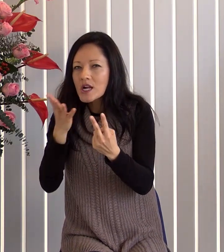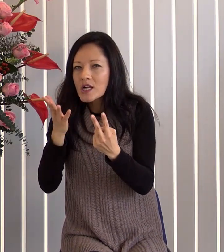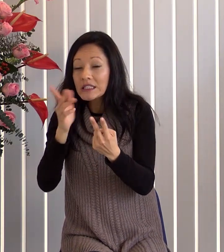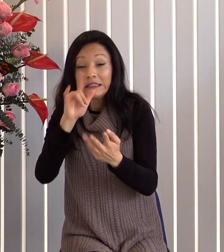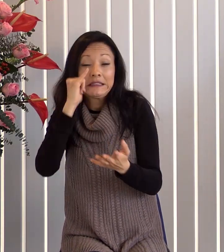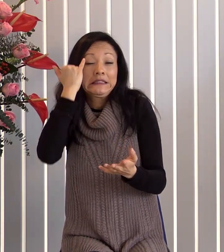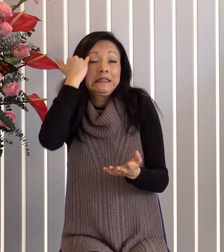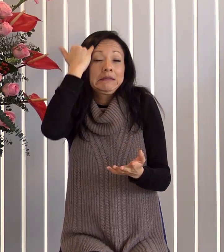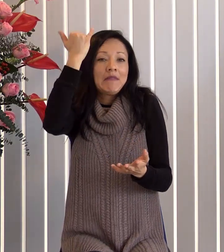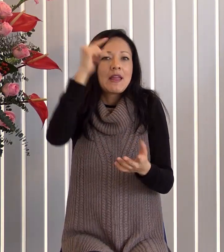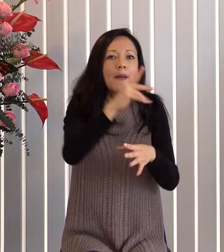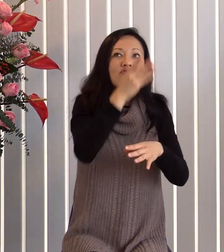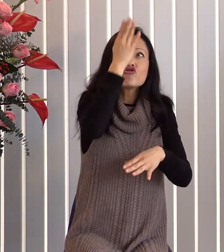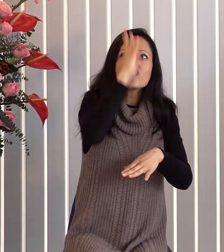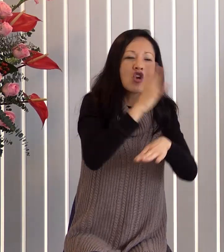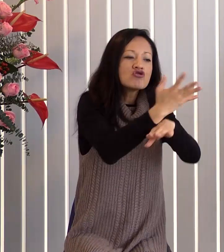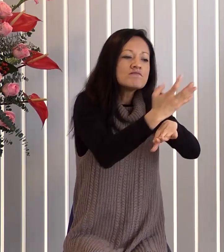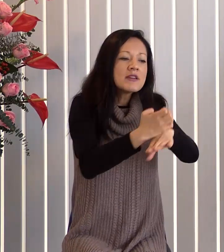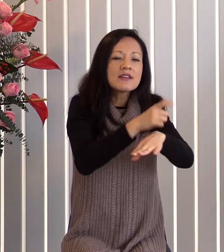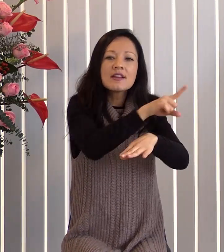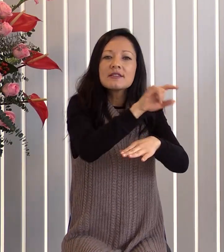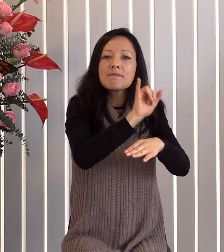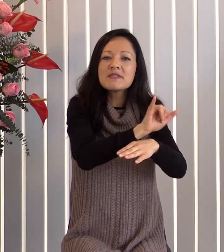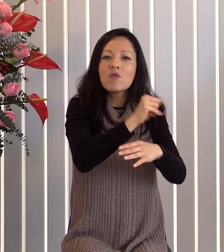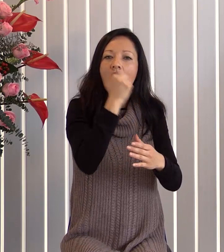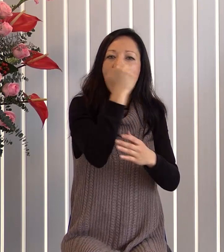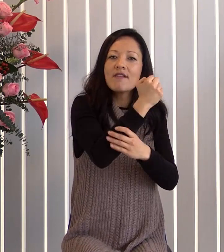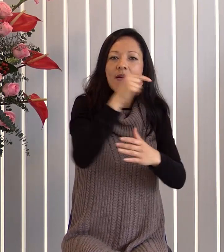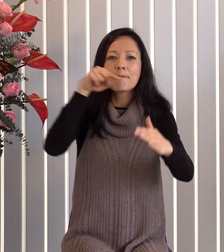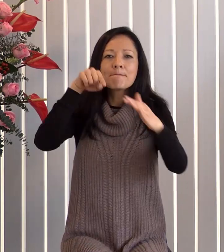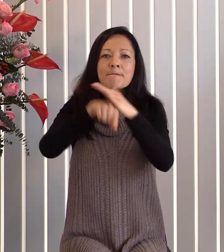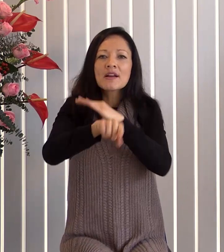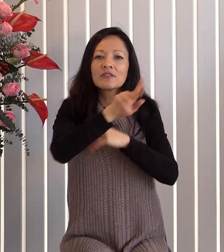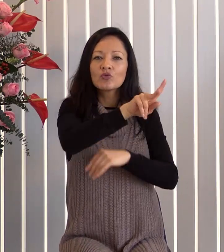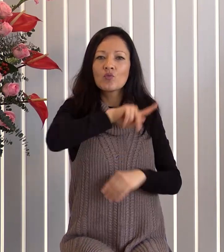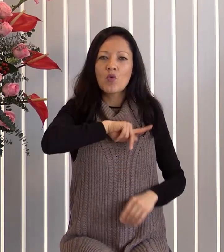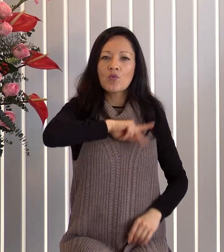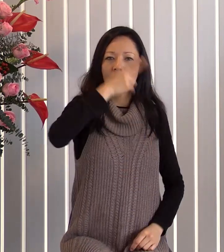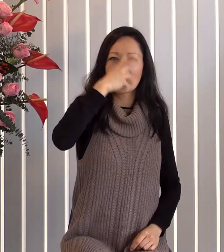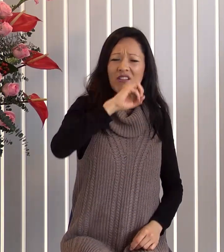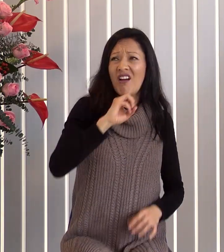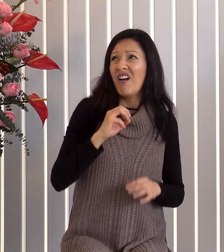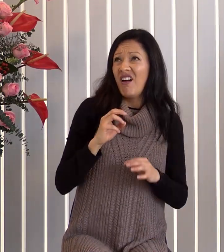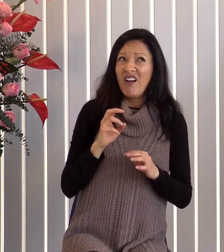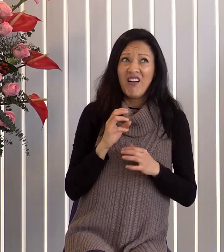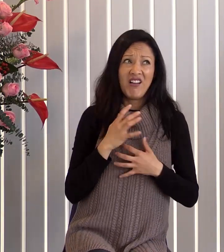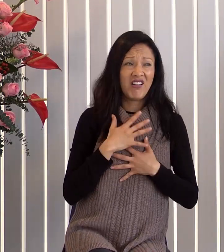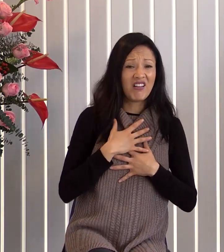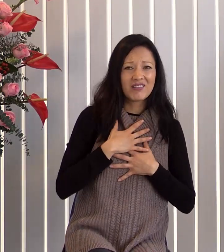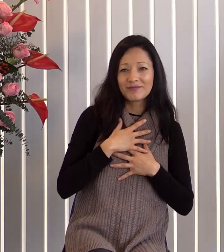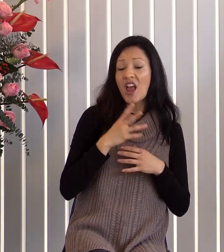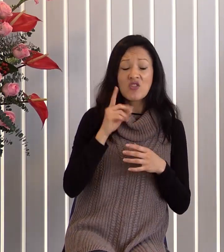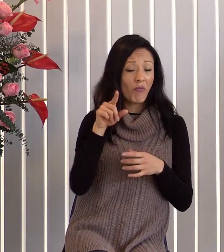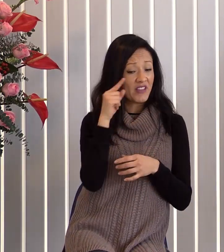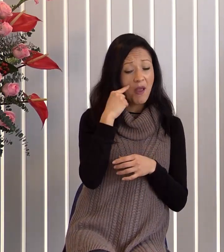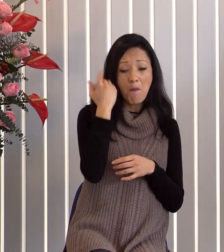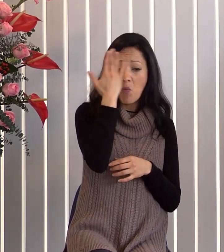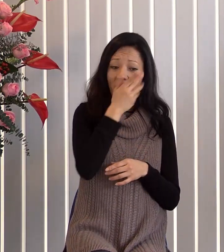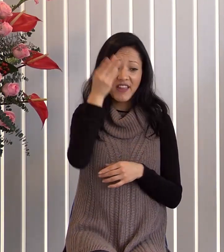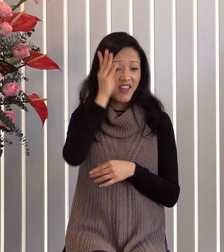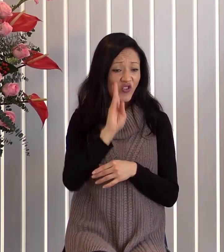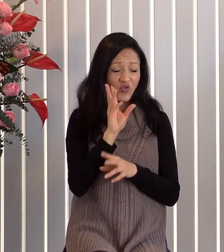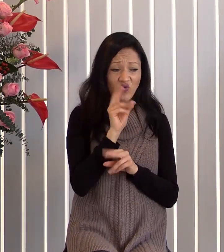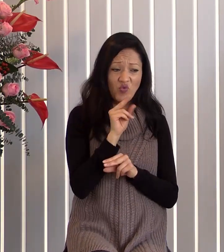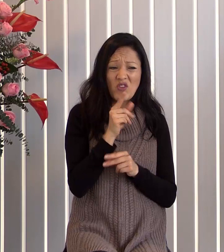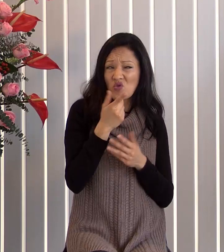Imagínese, le están pidiendo a usted que mate a su hijo. Ay, no, esta prueba no viene de Dios, yo creo que esto es del diablo, porque esto tan malo